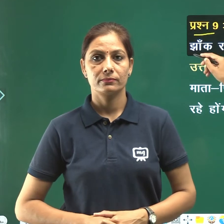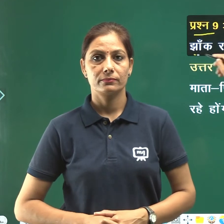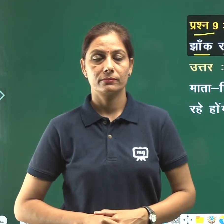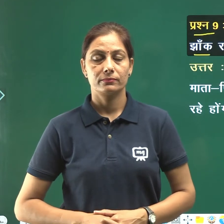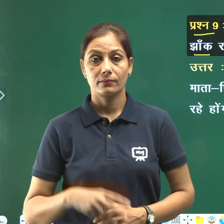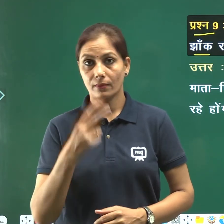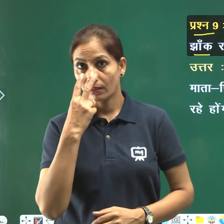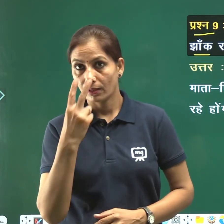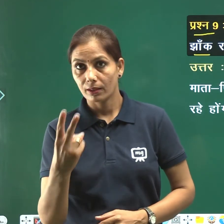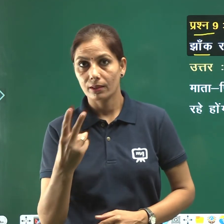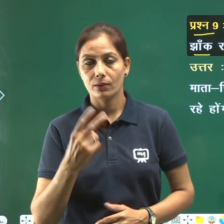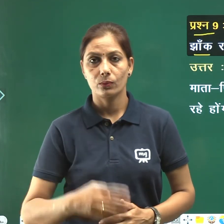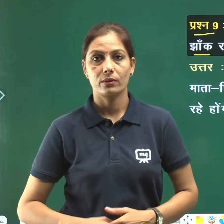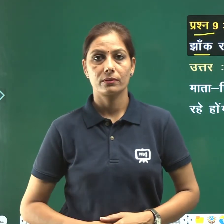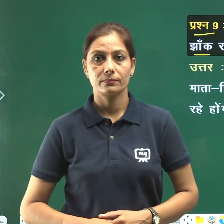झांक रहे होंगे?